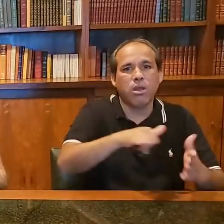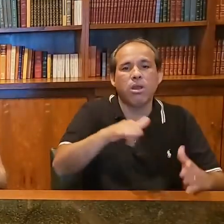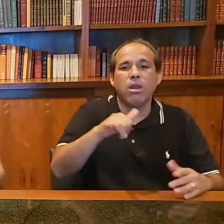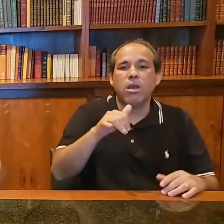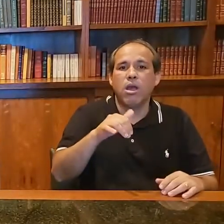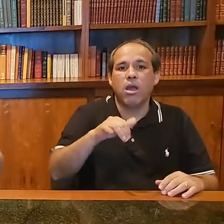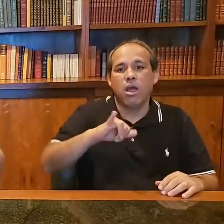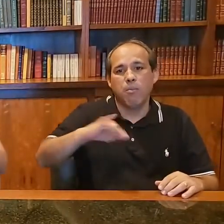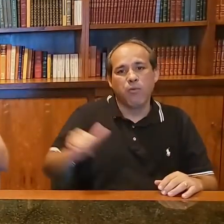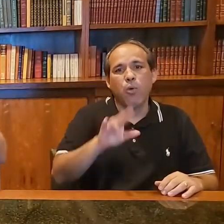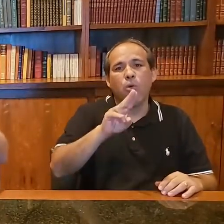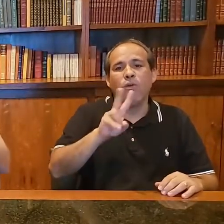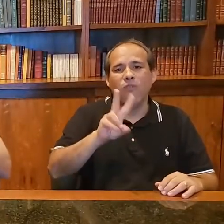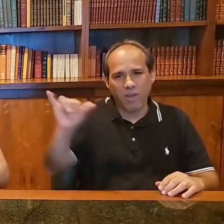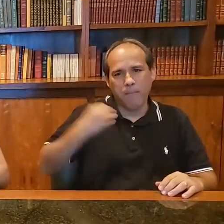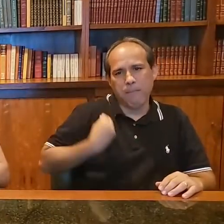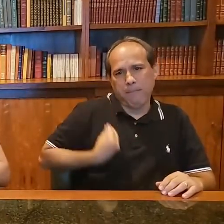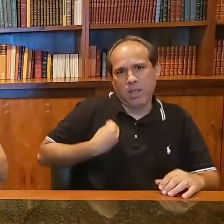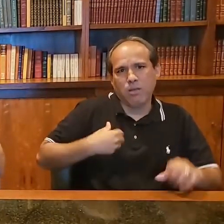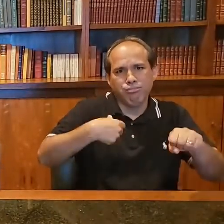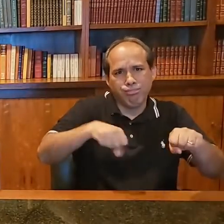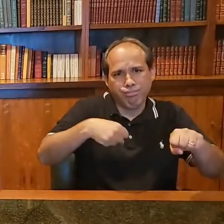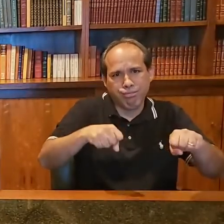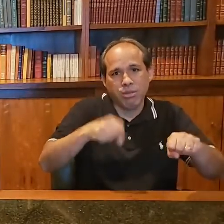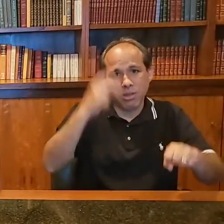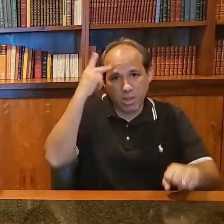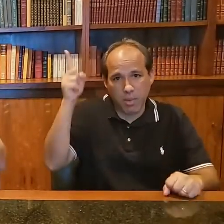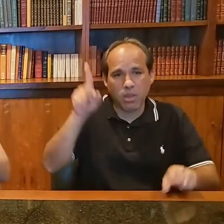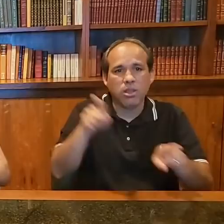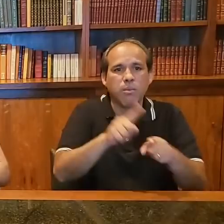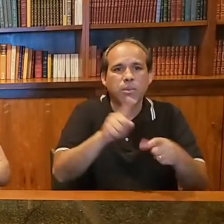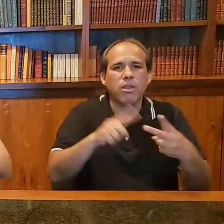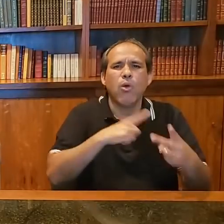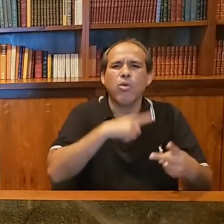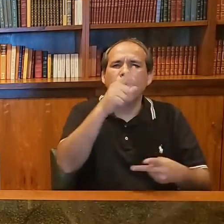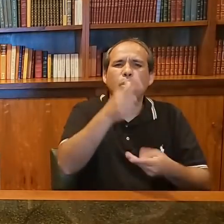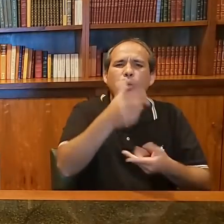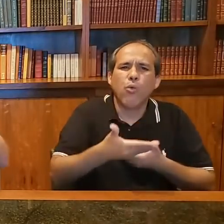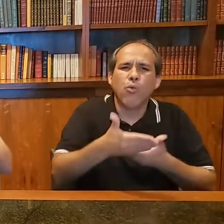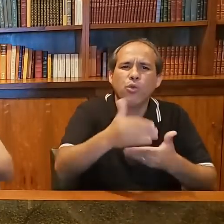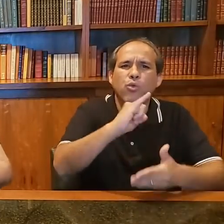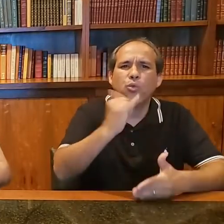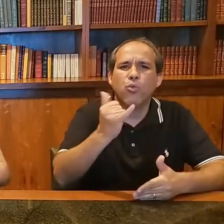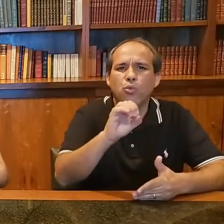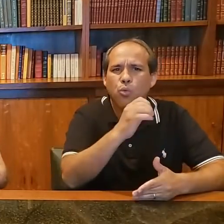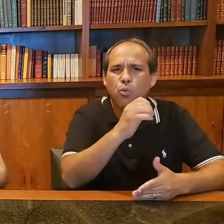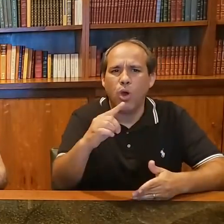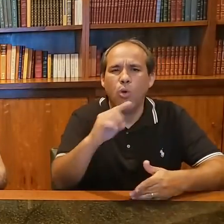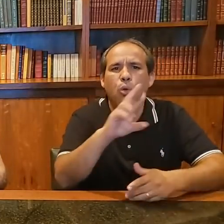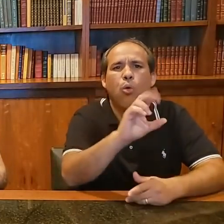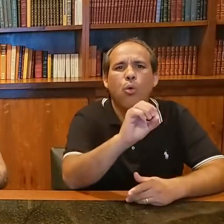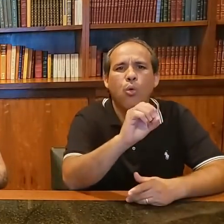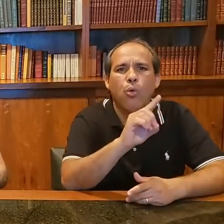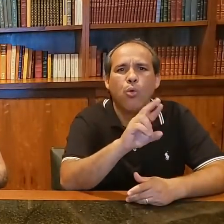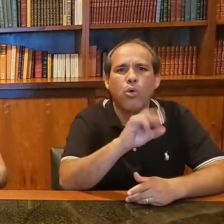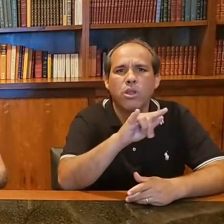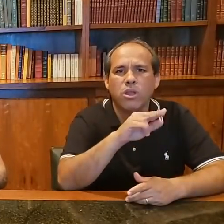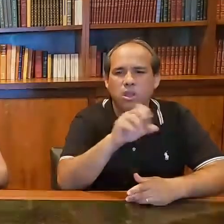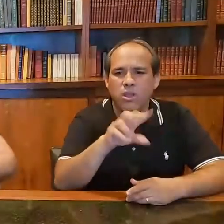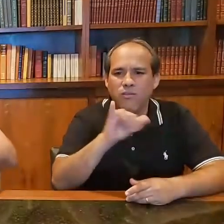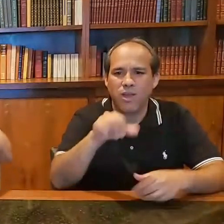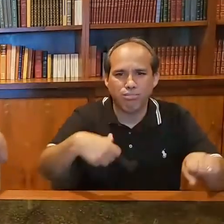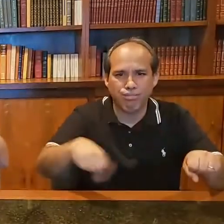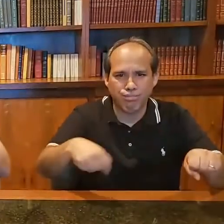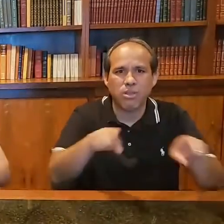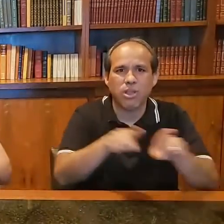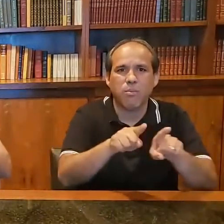motocicleta. Tá? E de acordo com o que acontecer, temos convite aí do João Rodrigues para dar um passeio de moto lá em Chapecó, temos convite